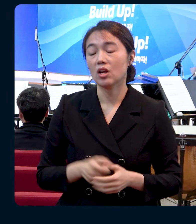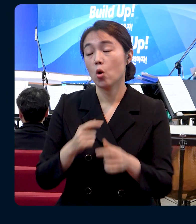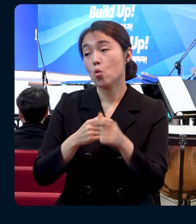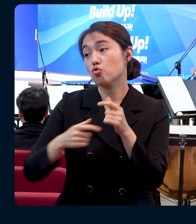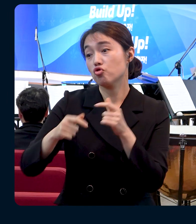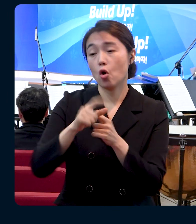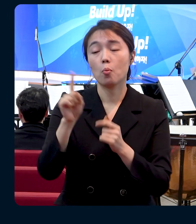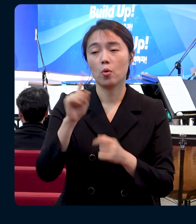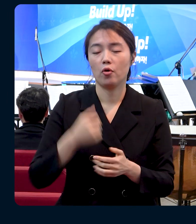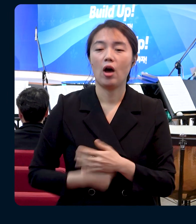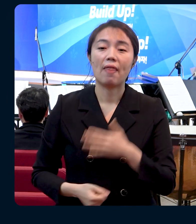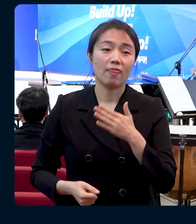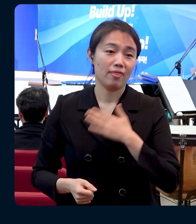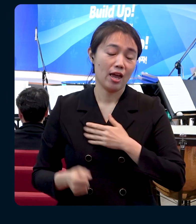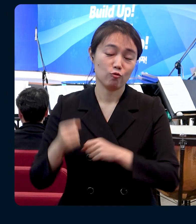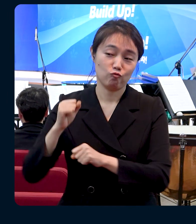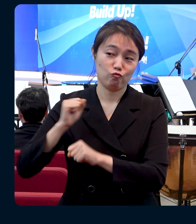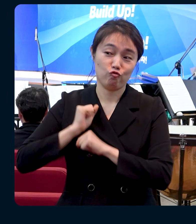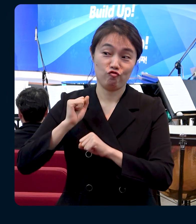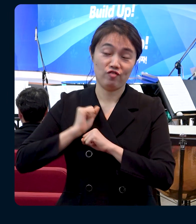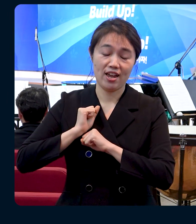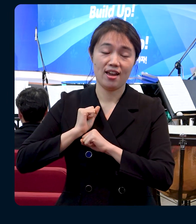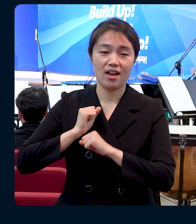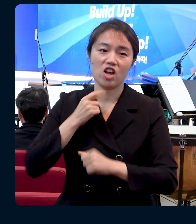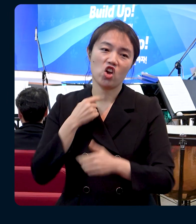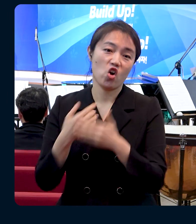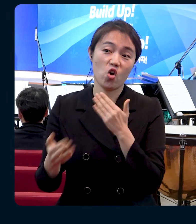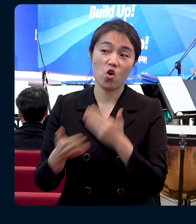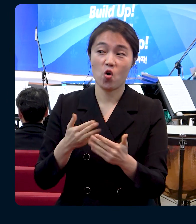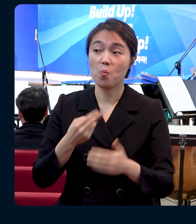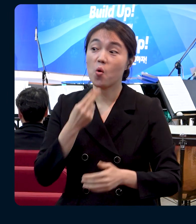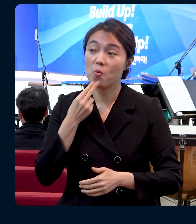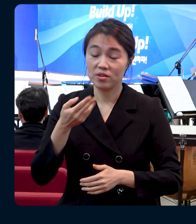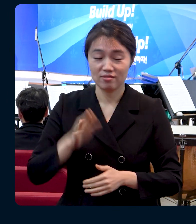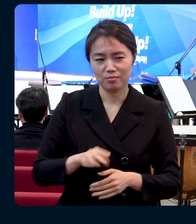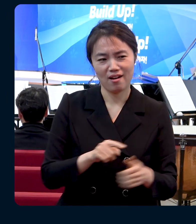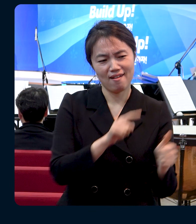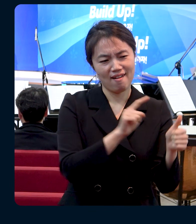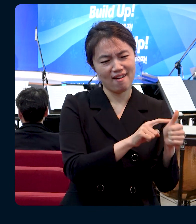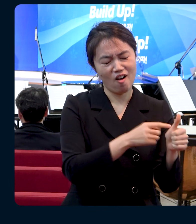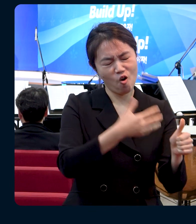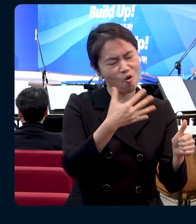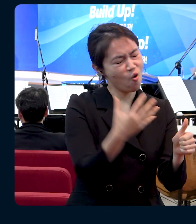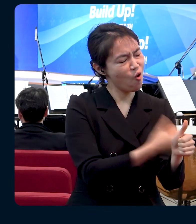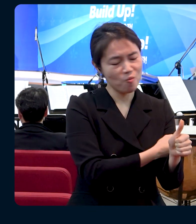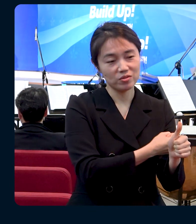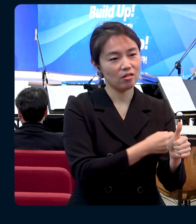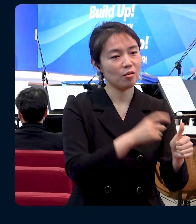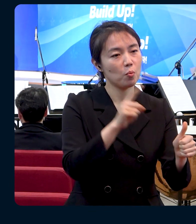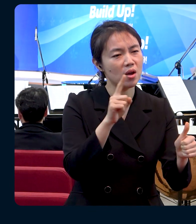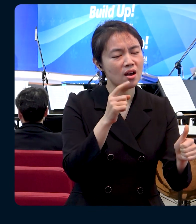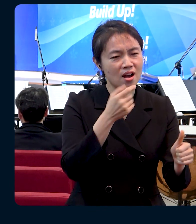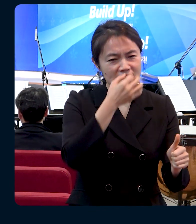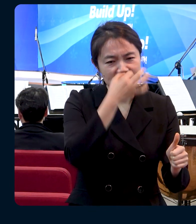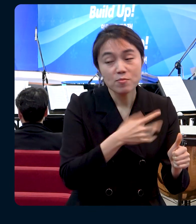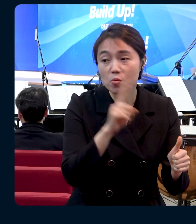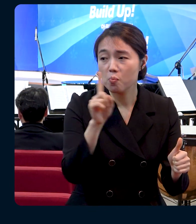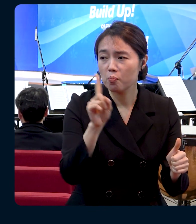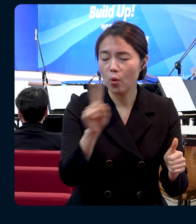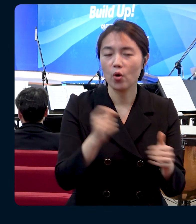더, 저의 군대 경험에는 없었던 더 엄청나고 힘든 게 있었는데, 그게 바로 뭐냐? 배신감이라고 하는